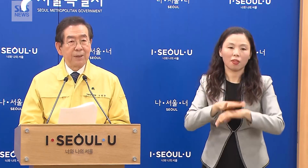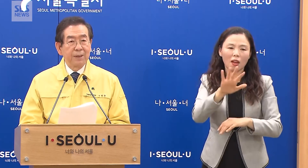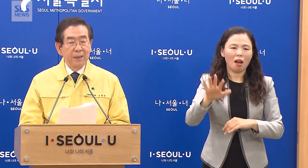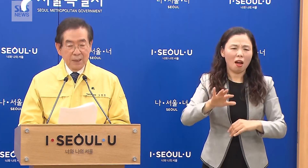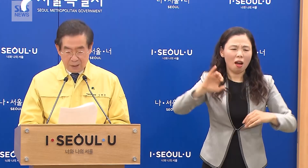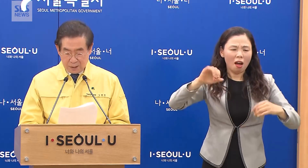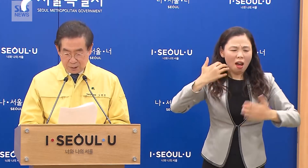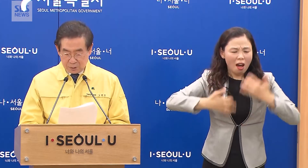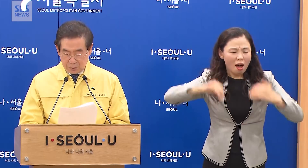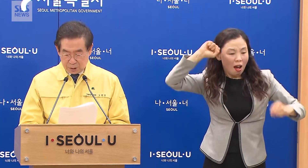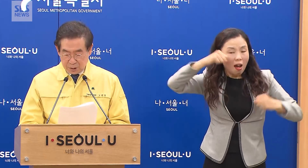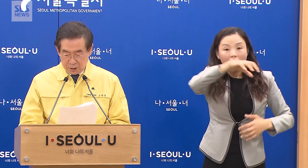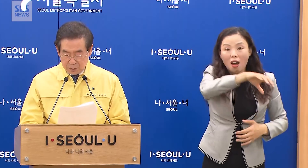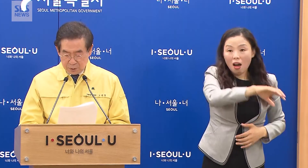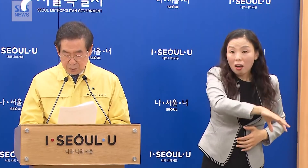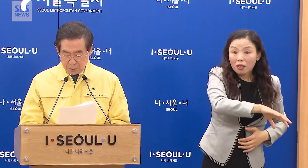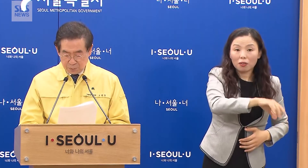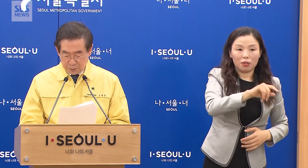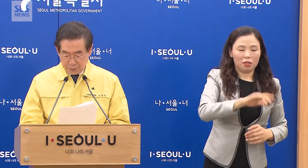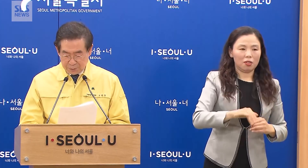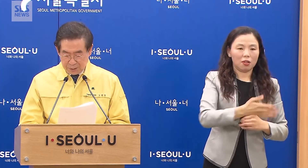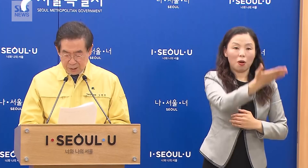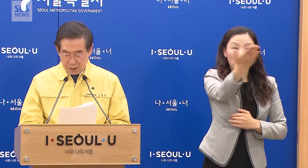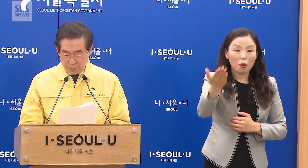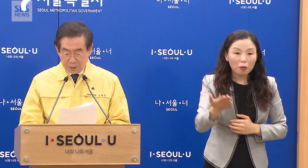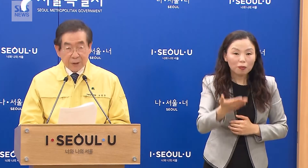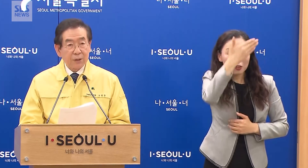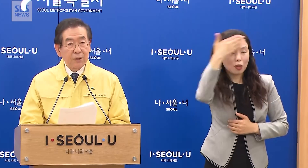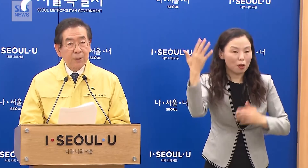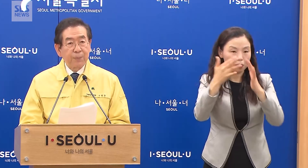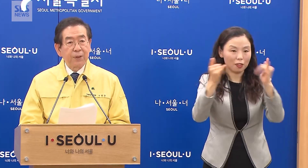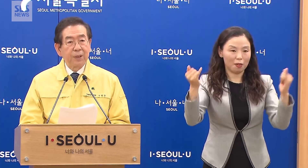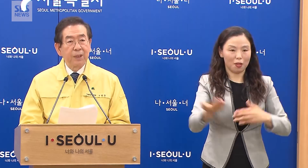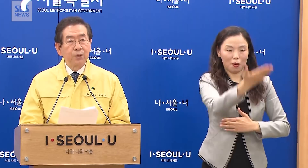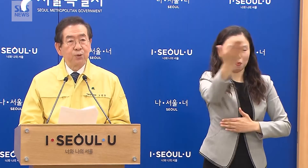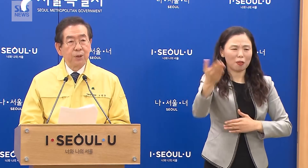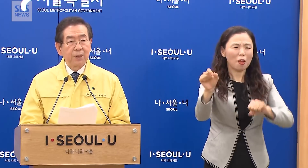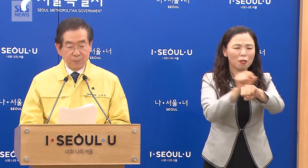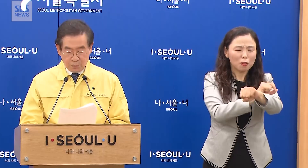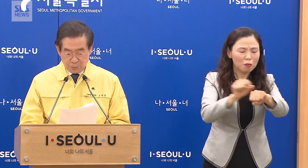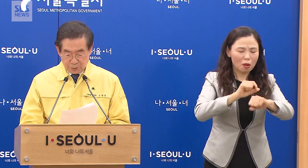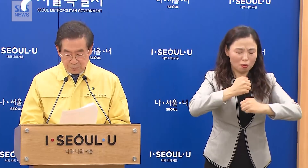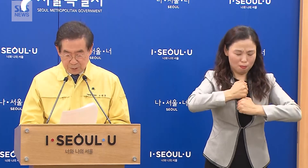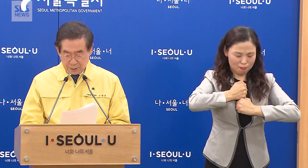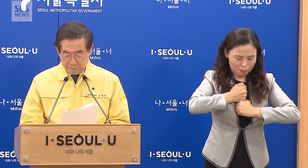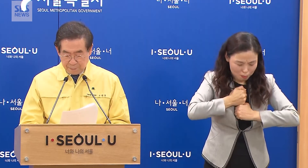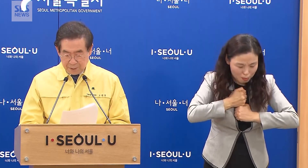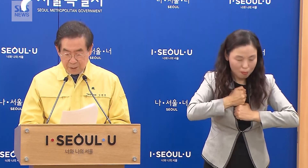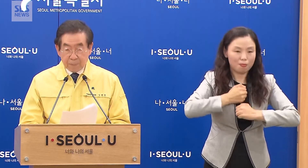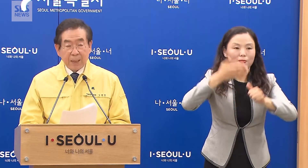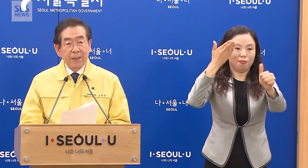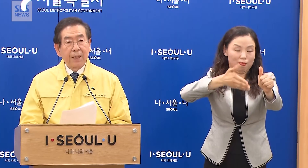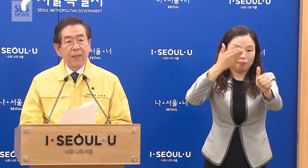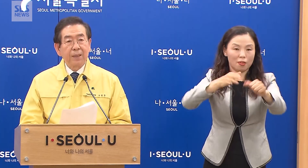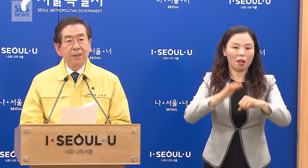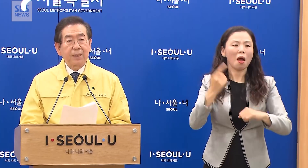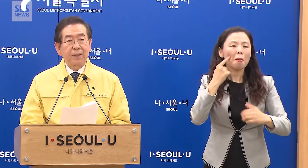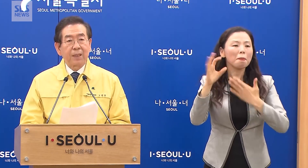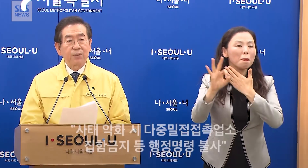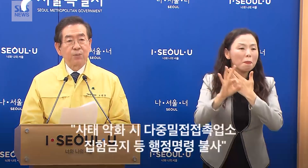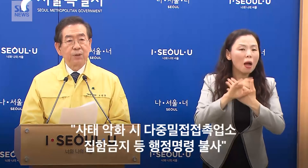이용하는 청년 여러분들은 이 부분에서 특별히 주의를 당부드립니다 만약에